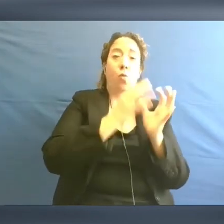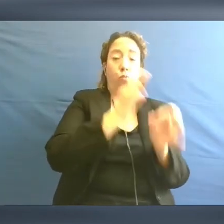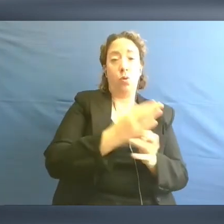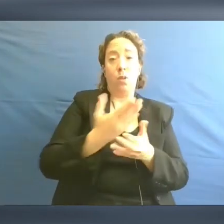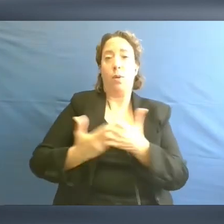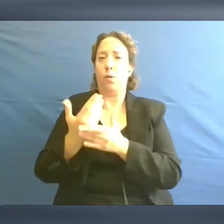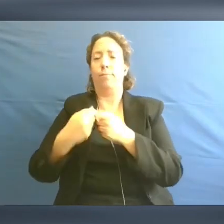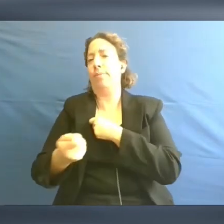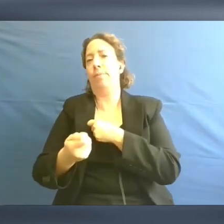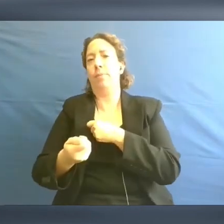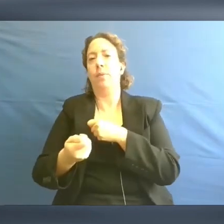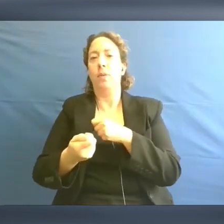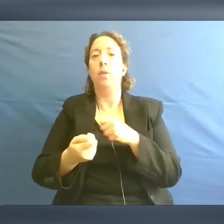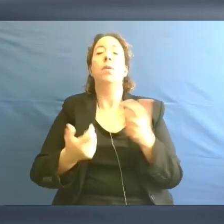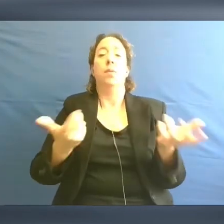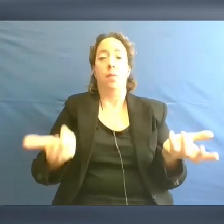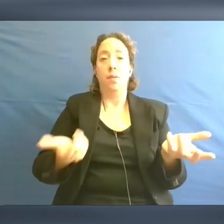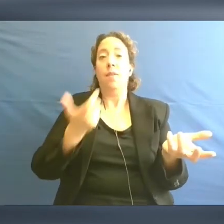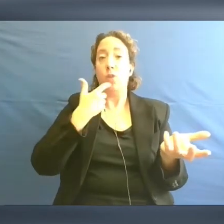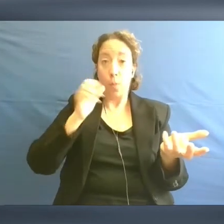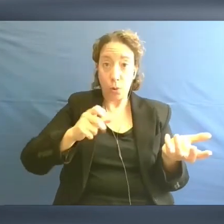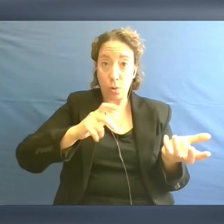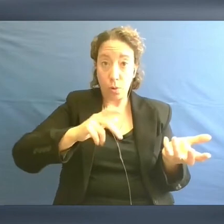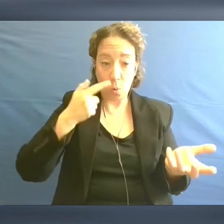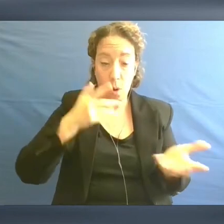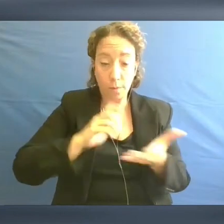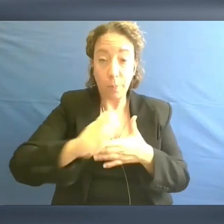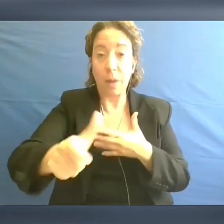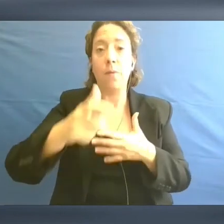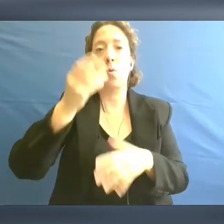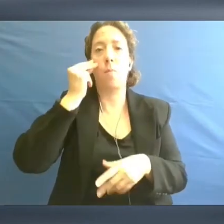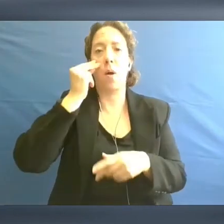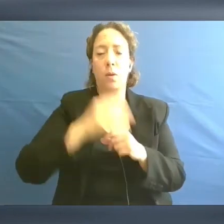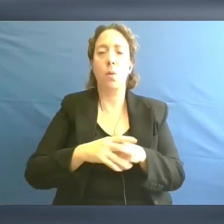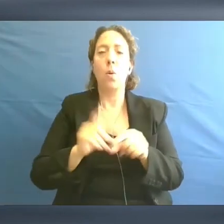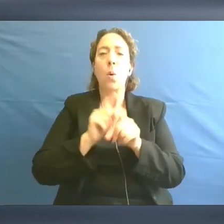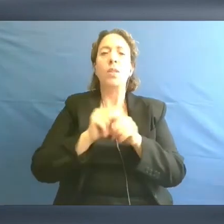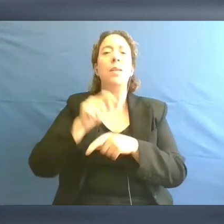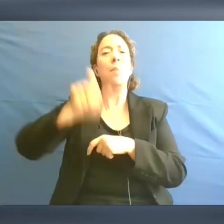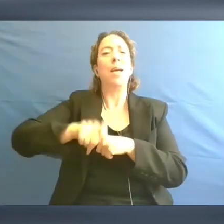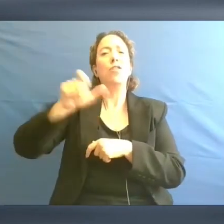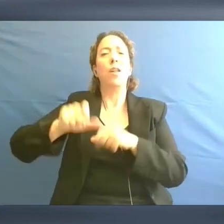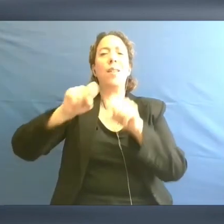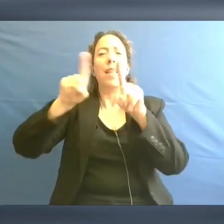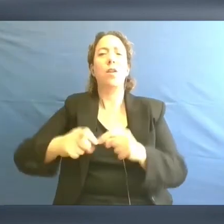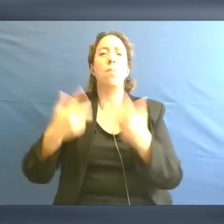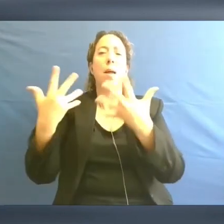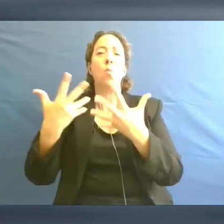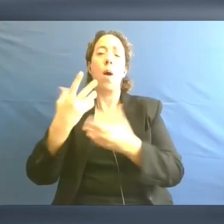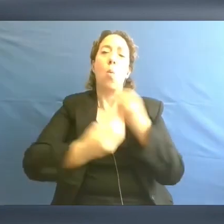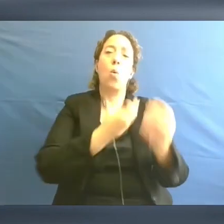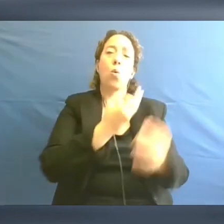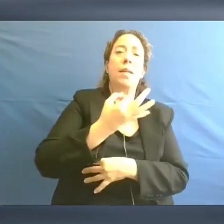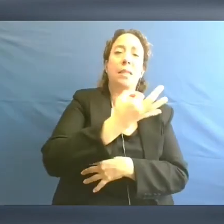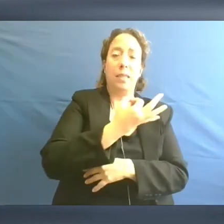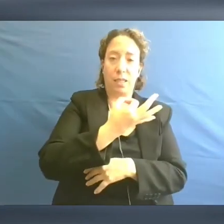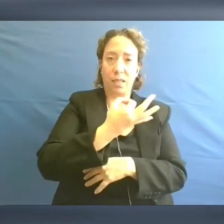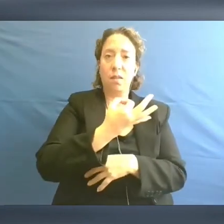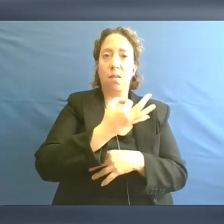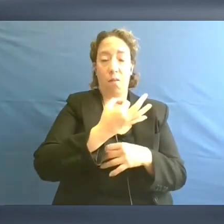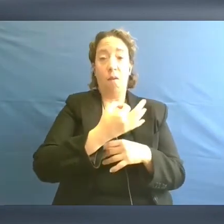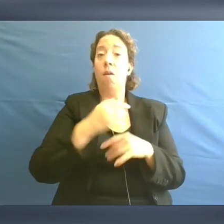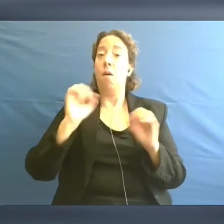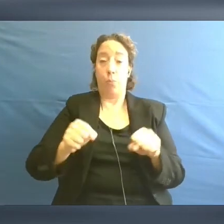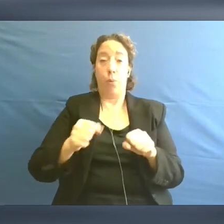peut comprendre ce qu'il faut faire. C'est utile pour les testeurs manuels ou automatiques, donc les auteurs d'outils de test, puisque ça